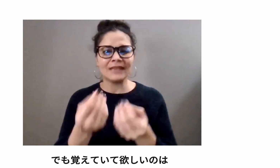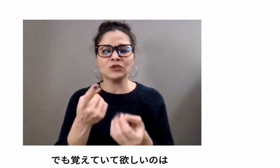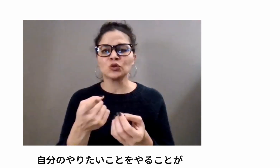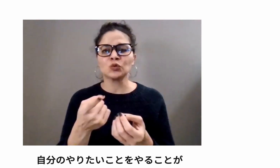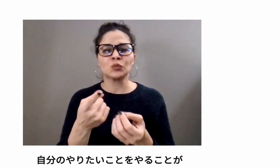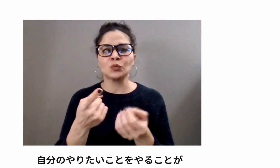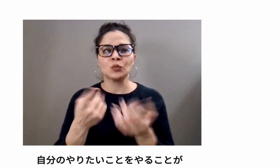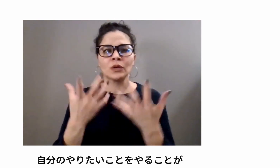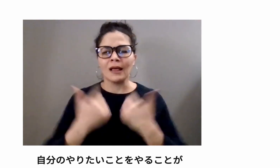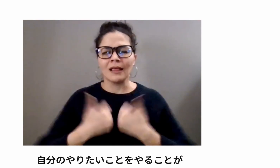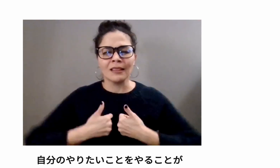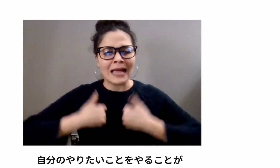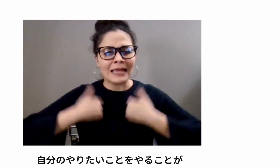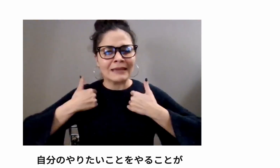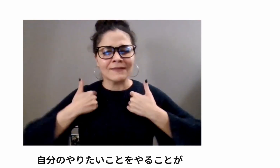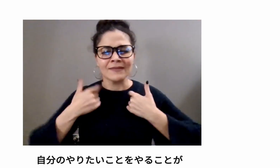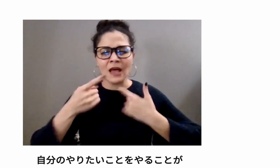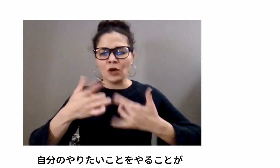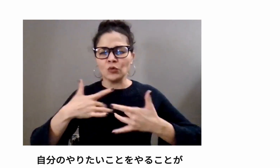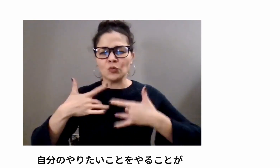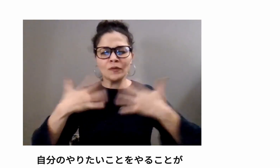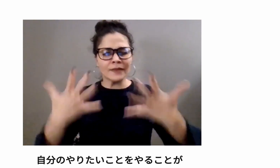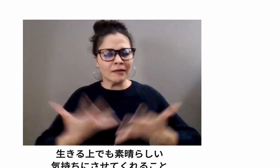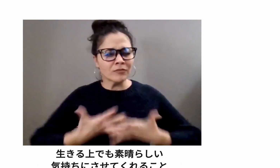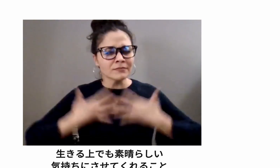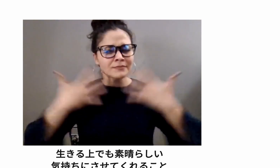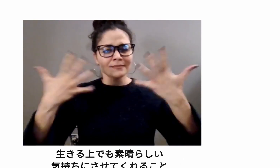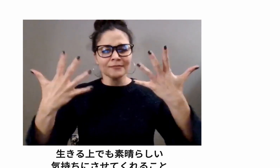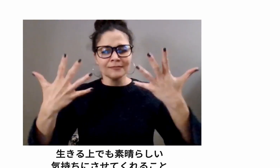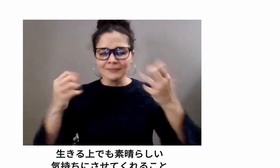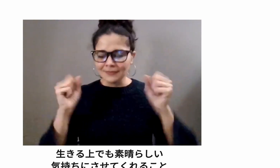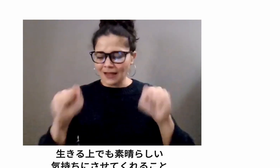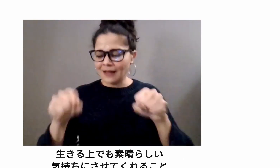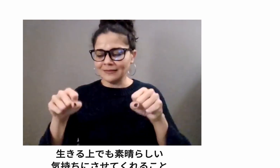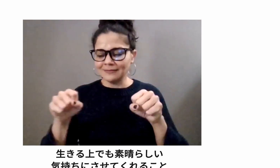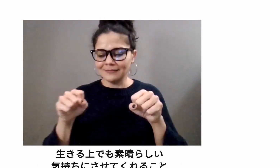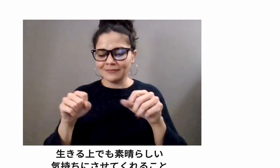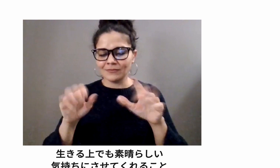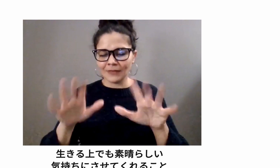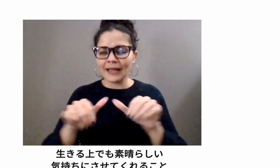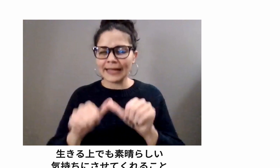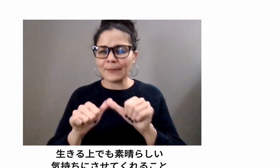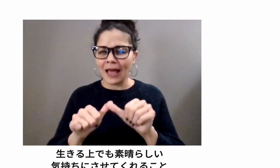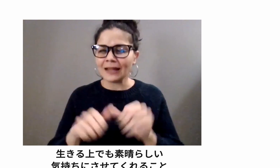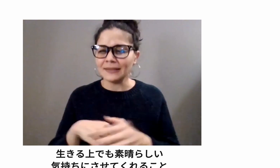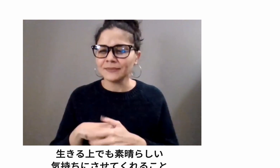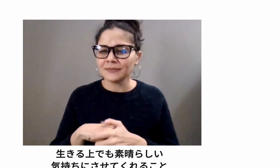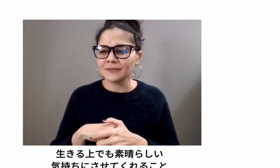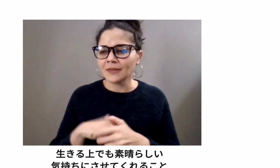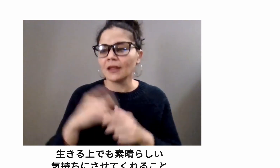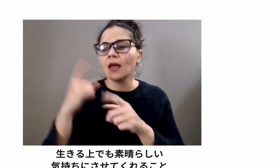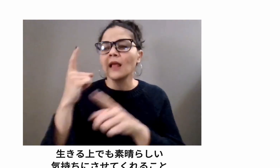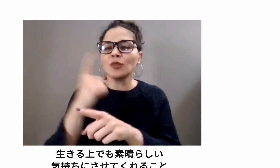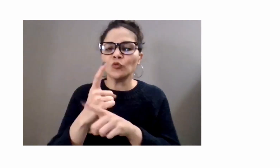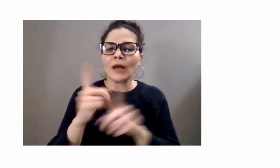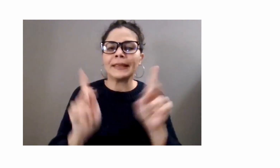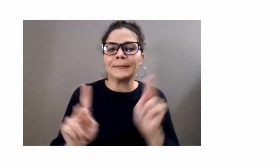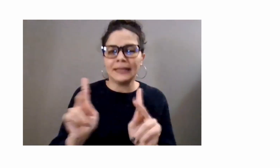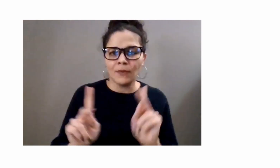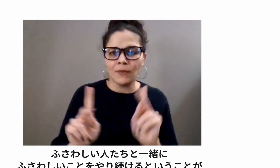自分がやりたいことをやるっていうことが、その生きる上でも、とても素晴らしい気持ちにさせてくれると思うんですね。ふさわ